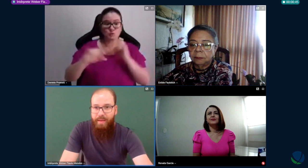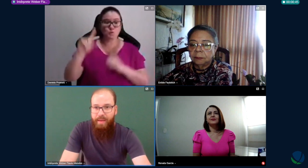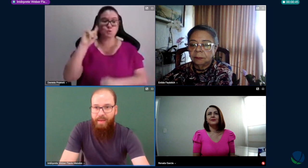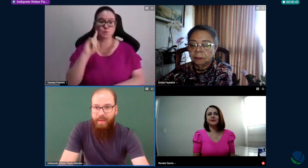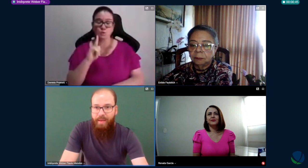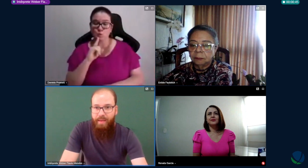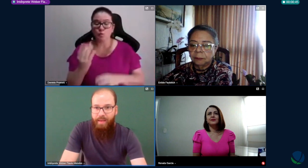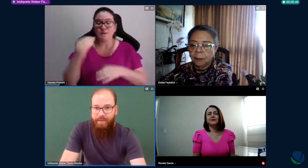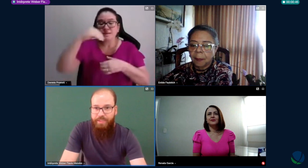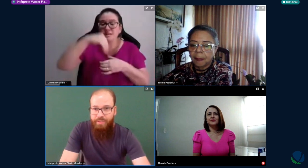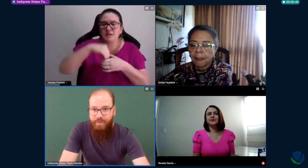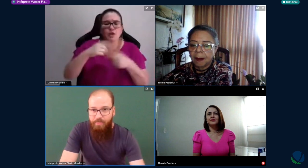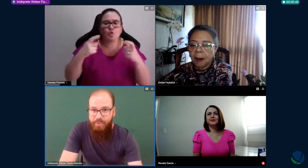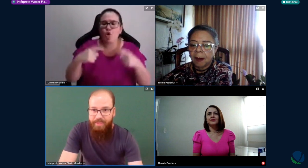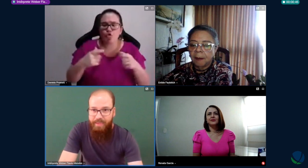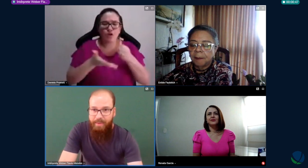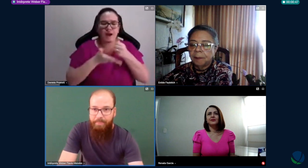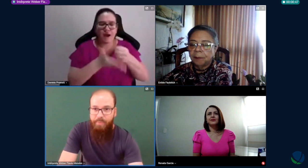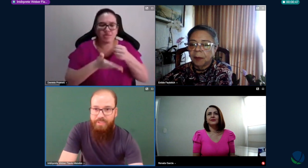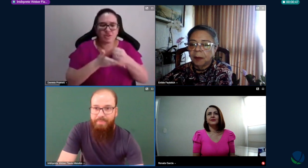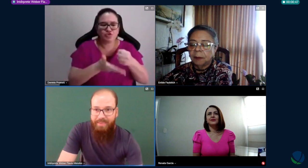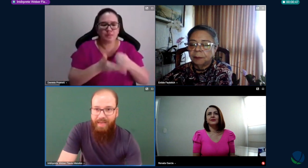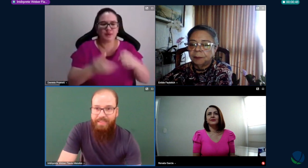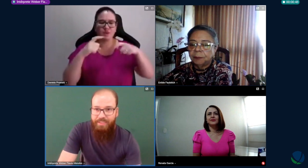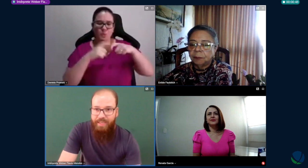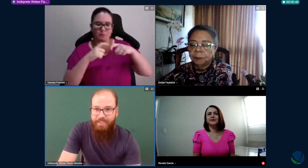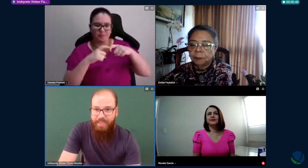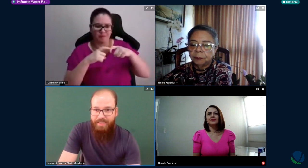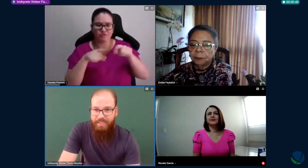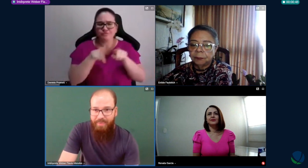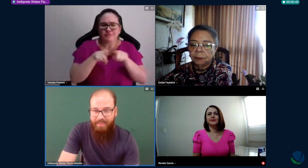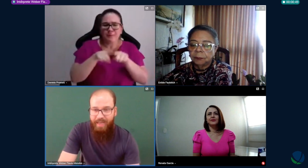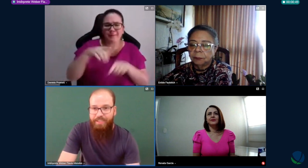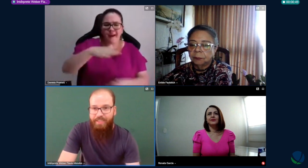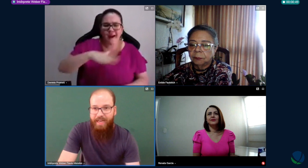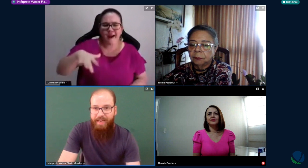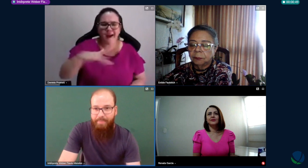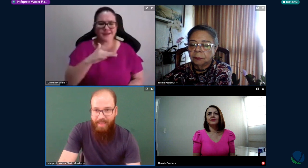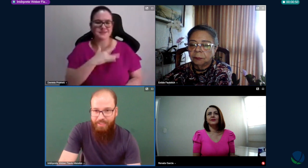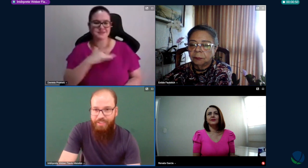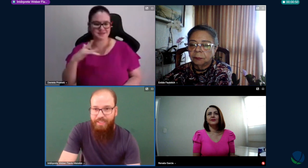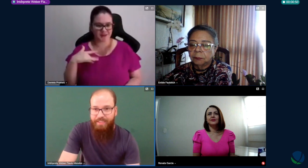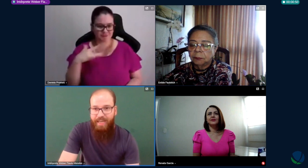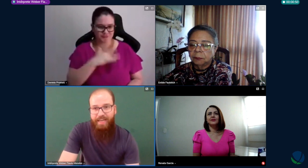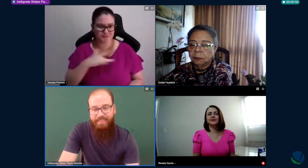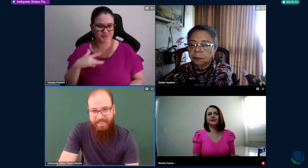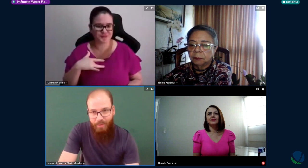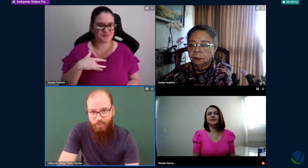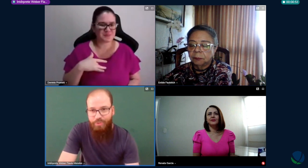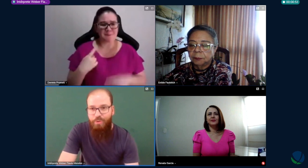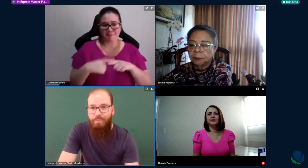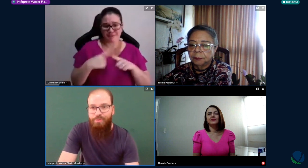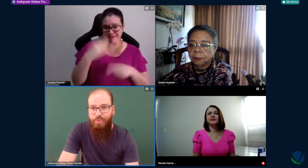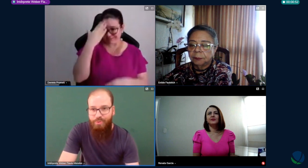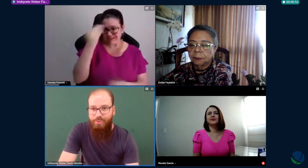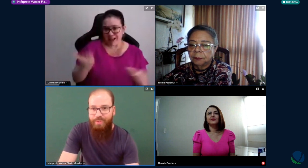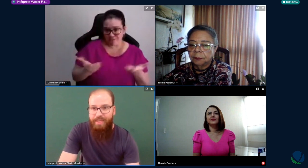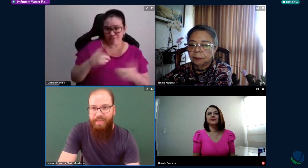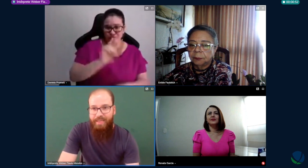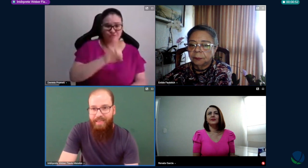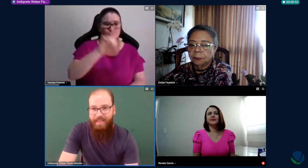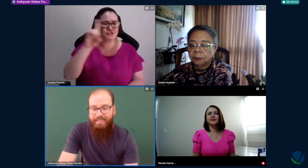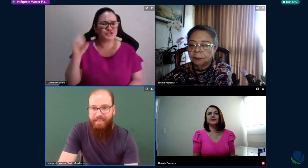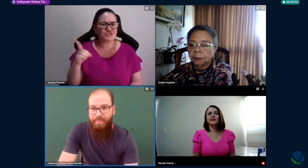Então, a gente vê muita possibilidade, né, de acessibilidade na área médica, na área da saúde como um